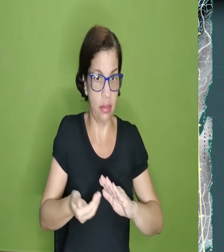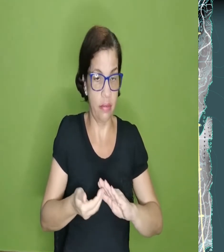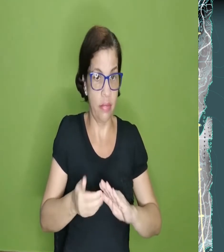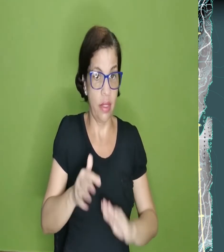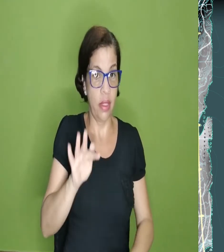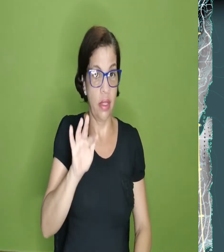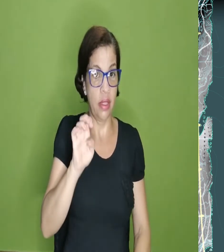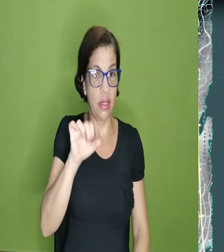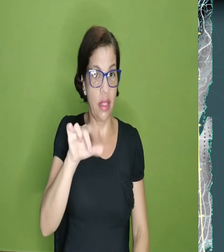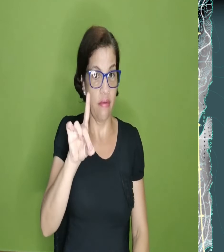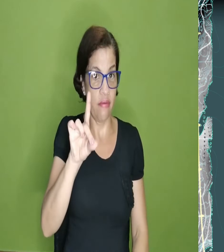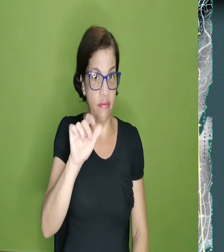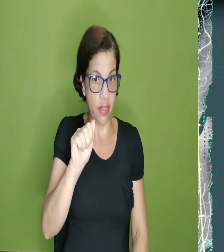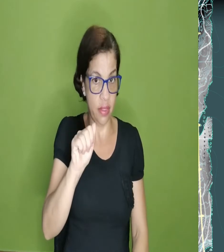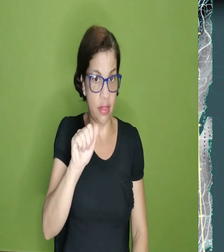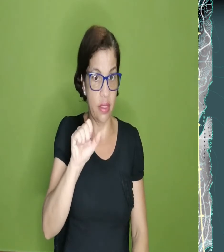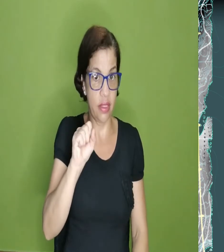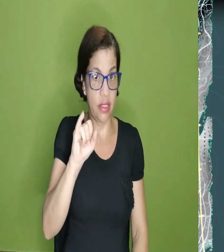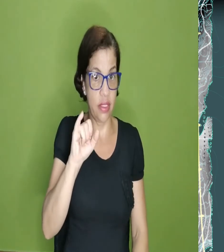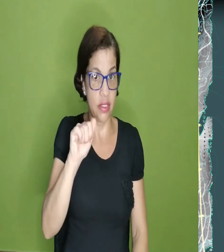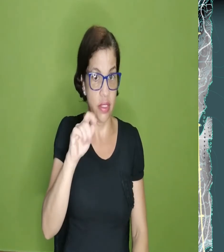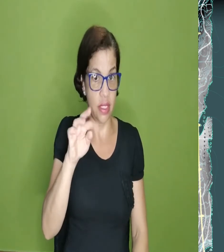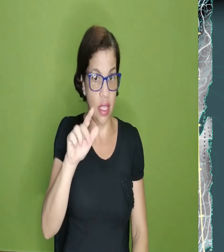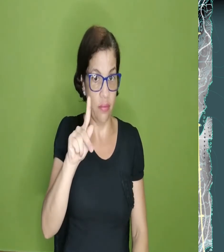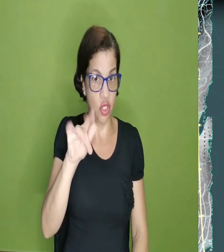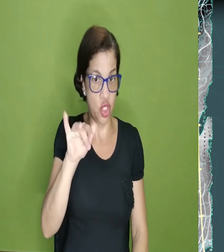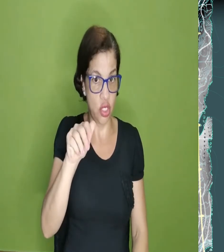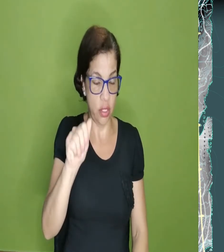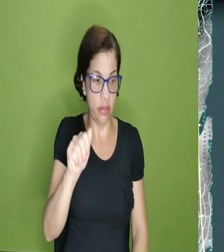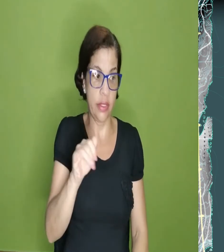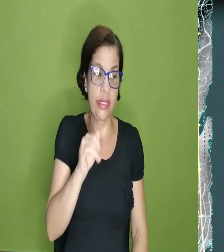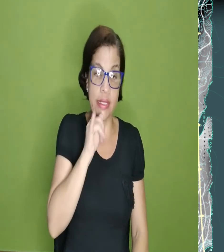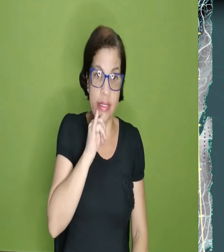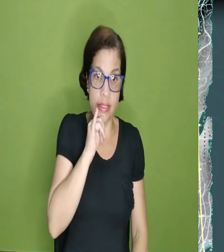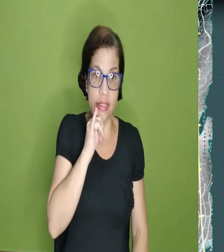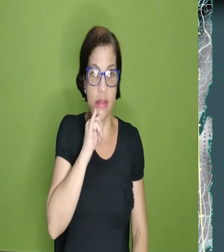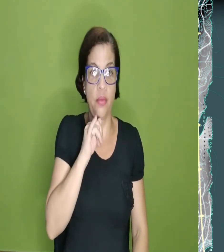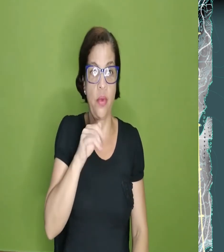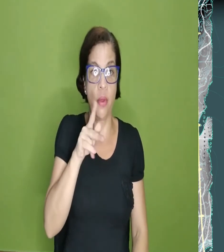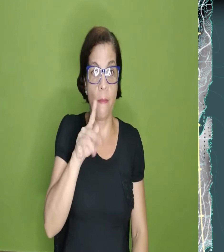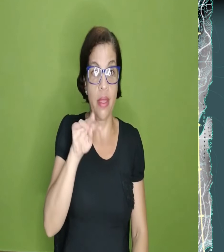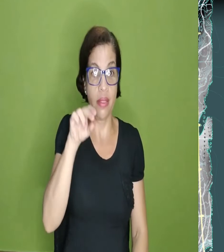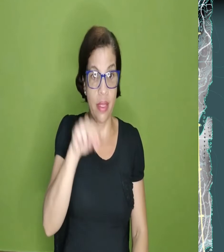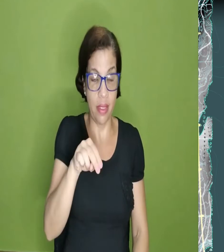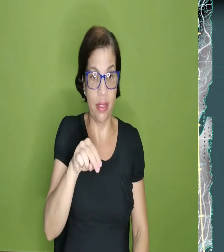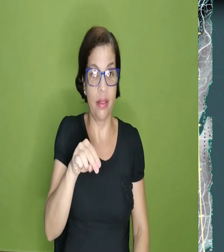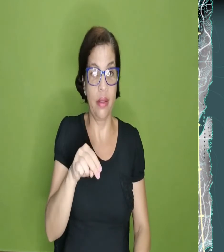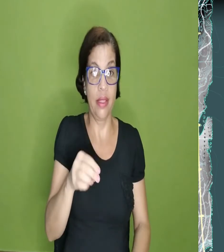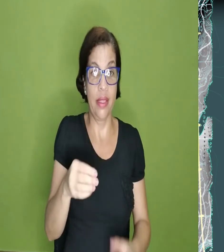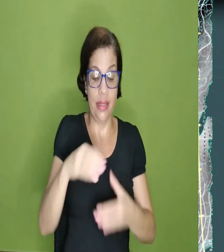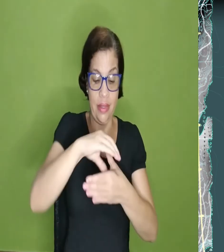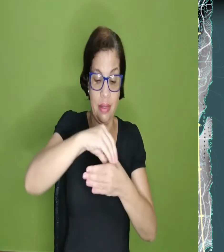algum mecanismo, como, por exemplo, a recaptação. Ou seja, proteínas carreadoras presentes na